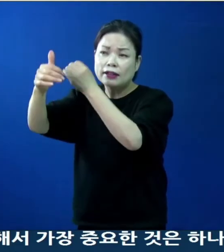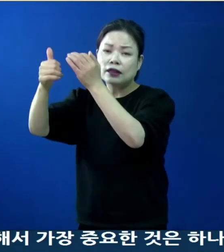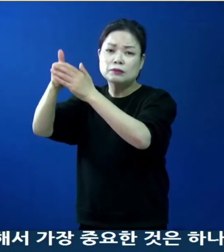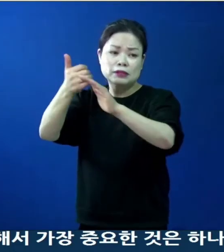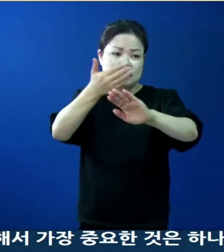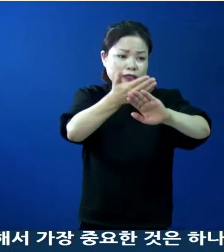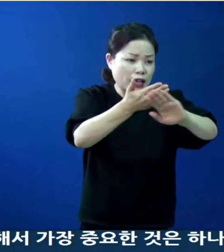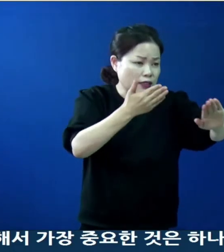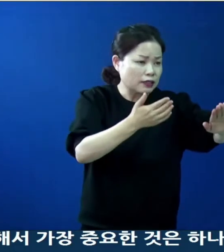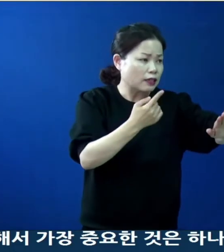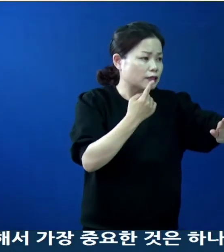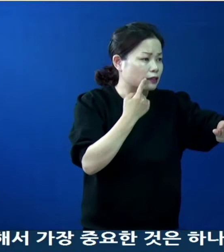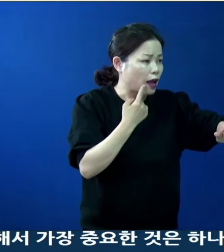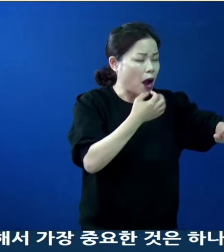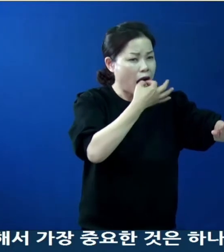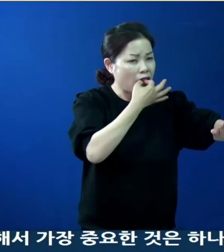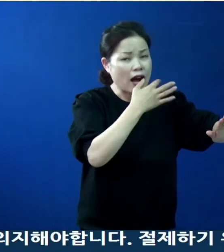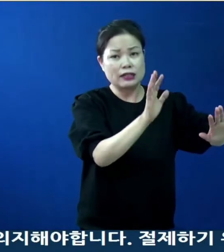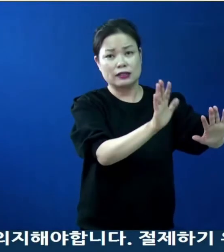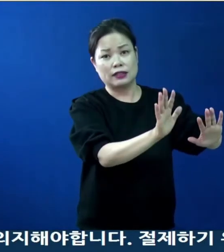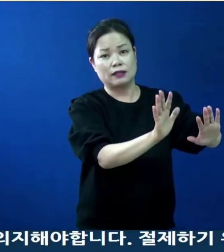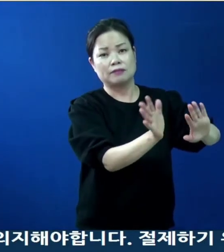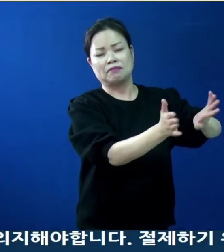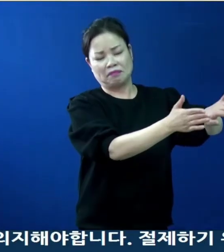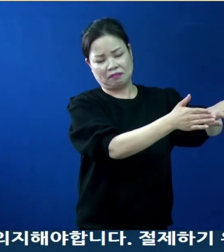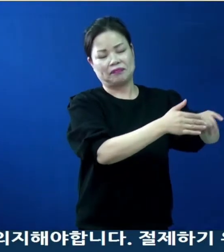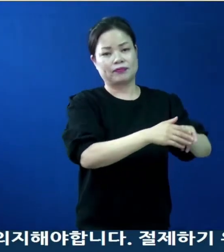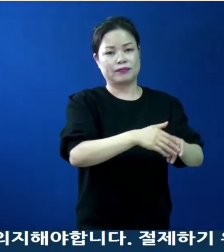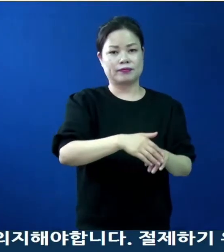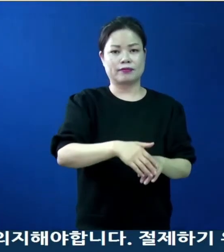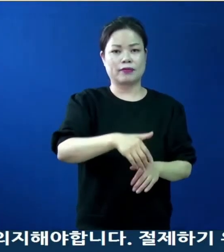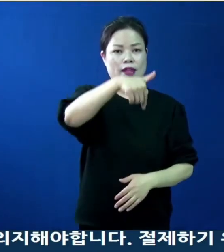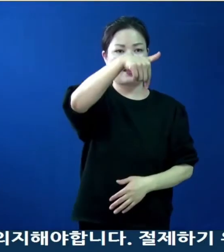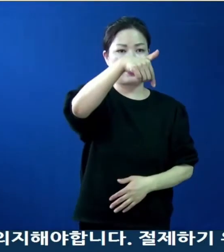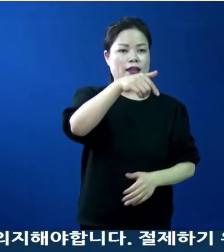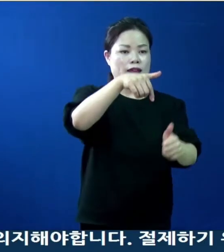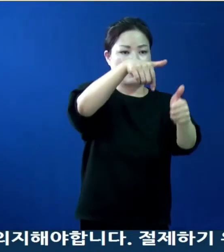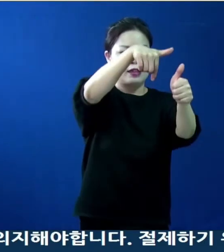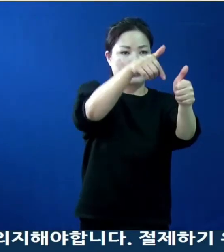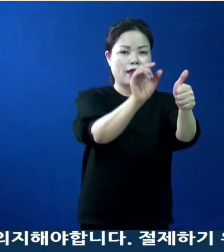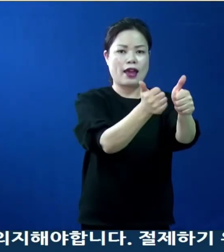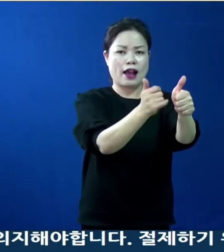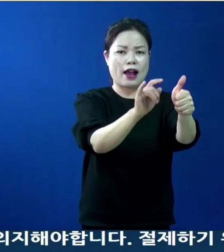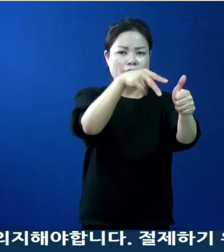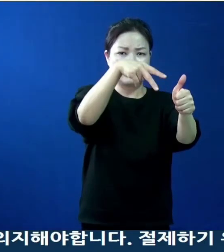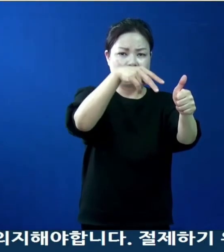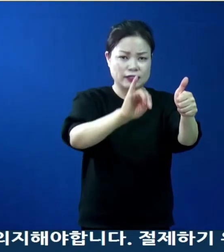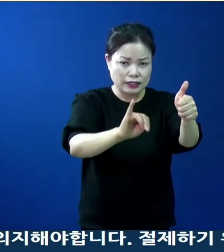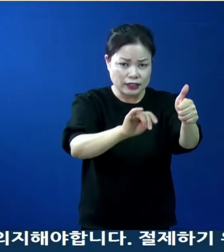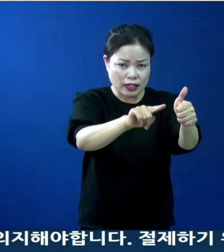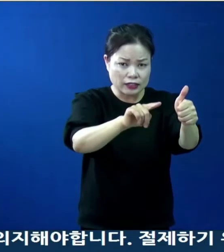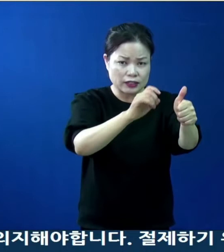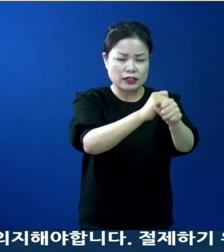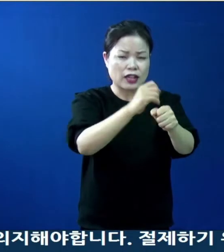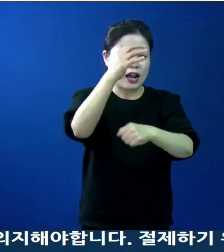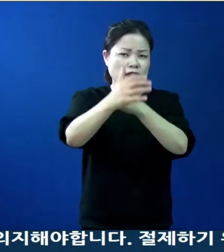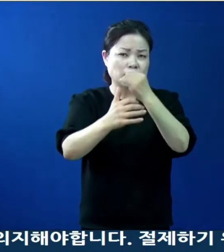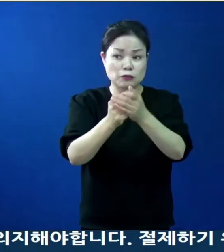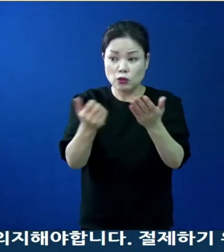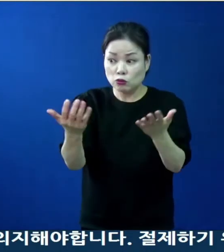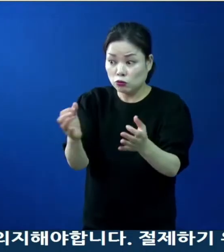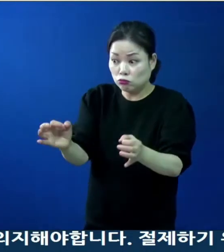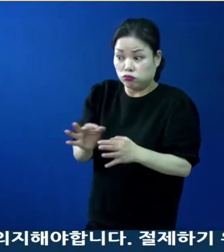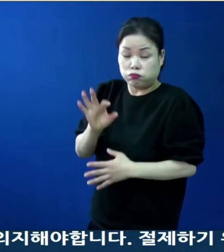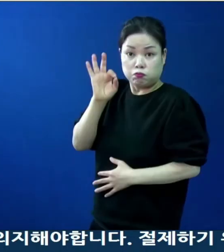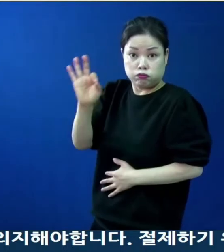다른 것을 탐하지 않기 때문입니다. 게하시는 분명히 나아만을 통하여서 하나님이 역사하시는 그 놀라운 역사를 보았습니다.